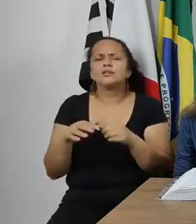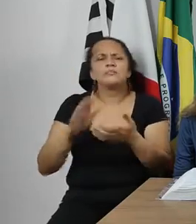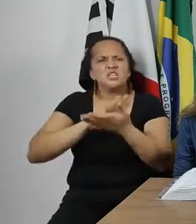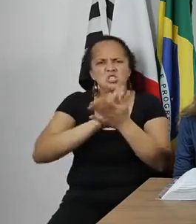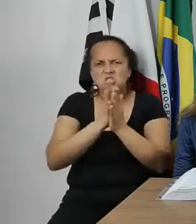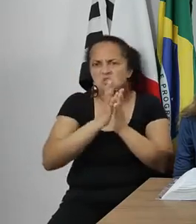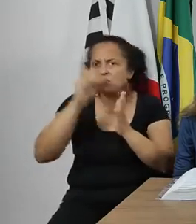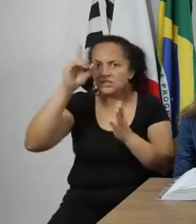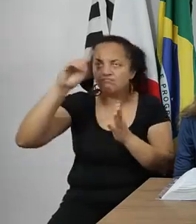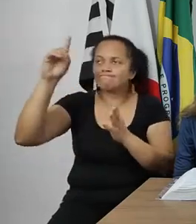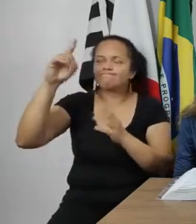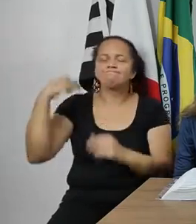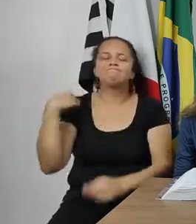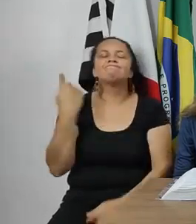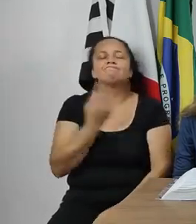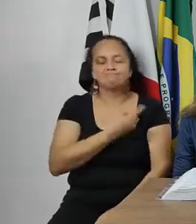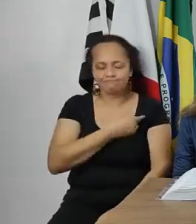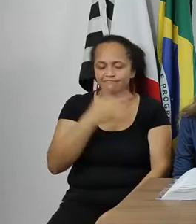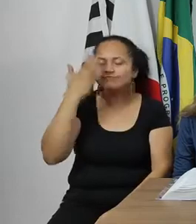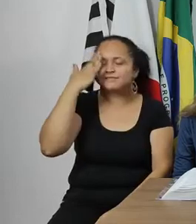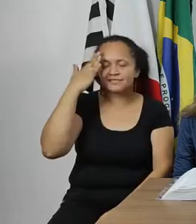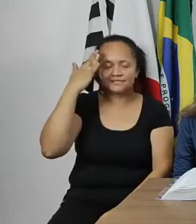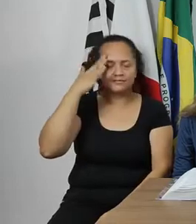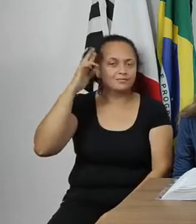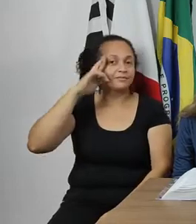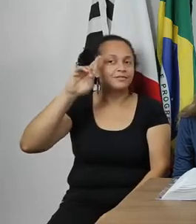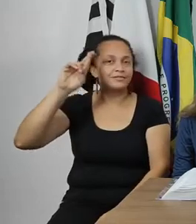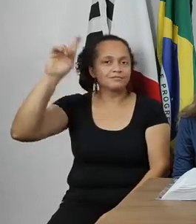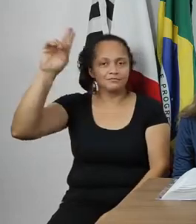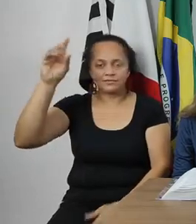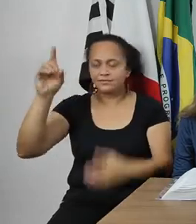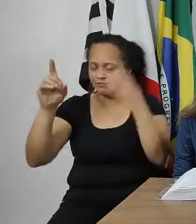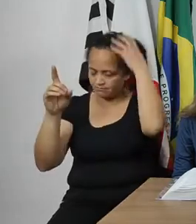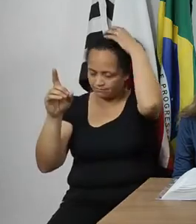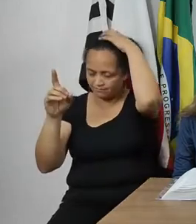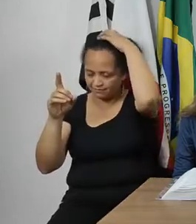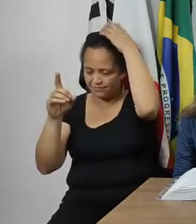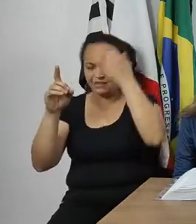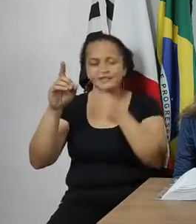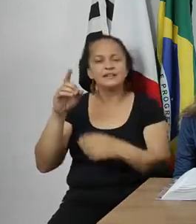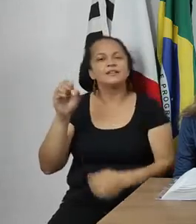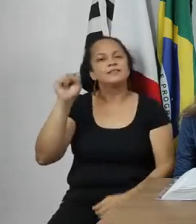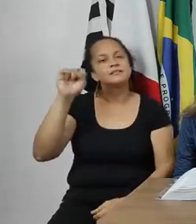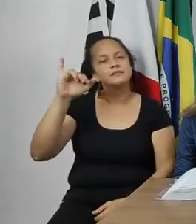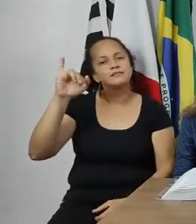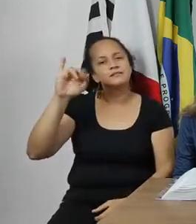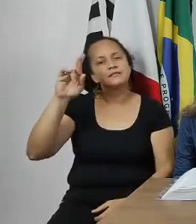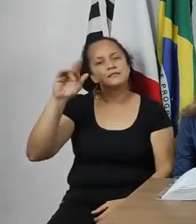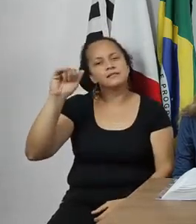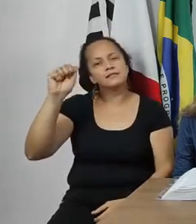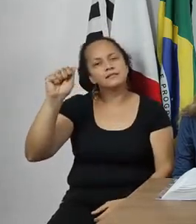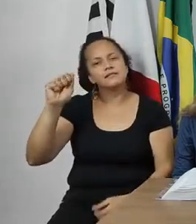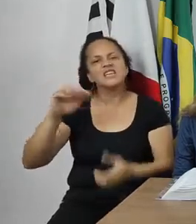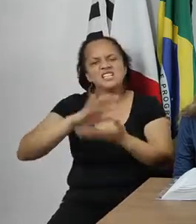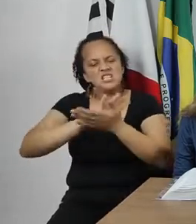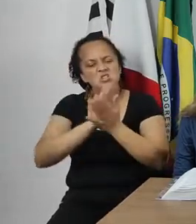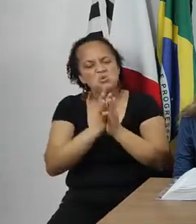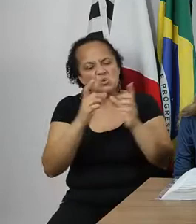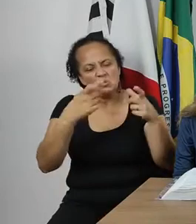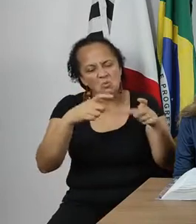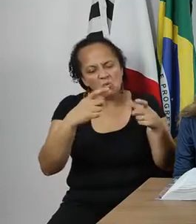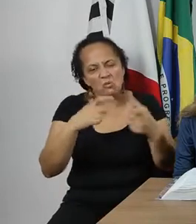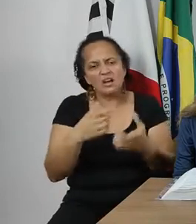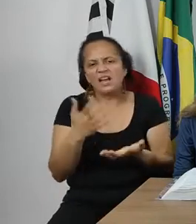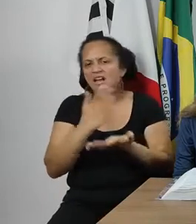Todos nós sabemos, ó Senhor, que os reis da Síria destruíram muitas nações, arrasaram as